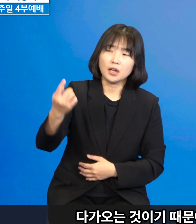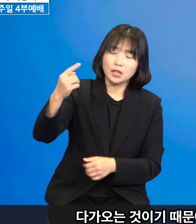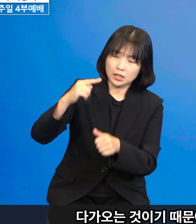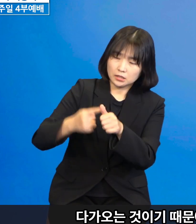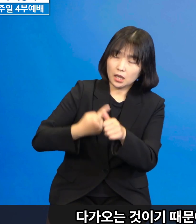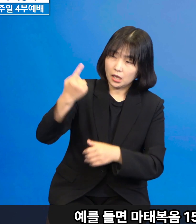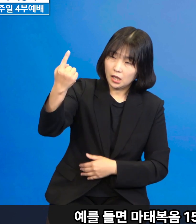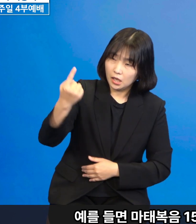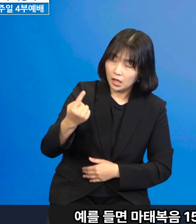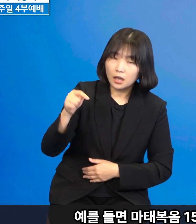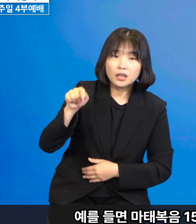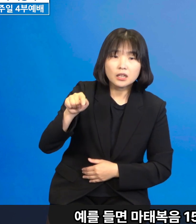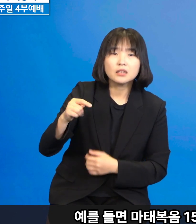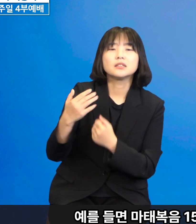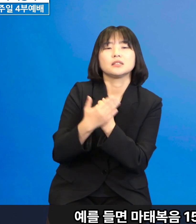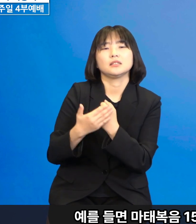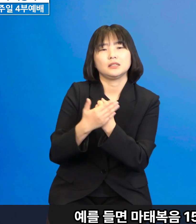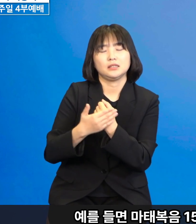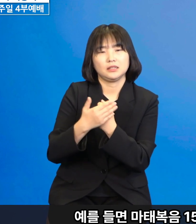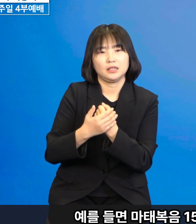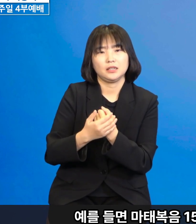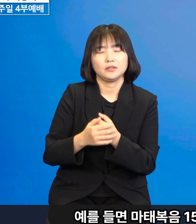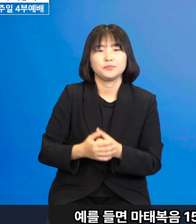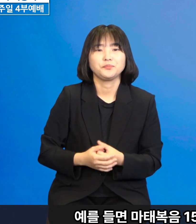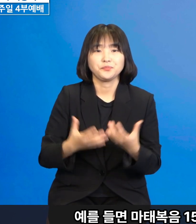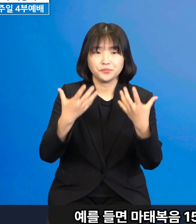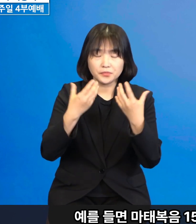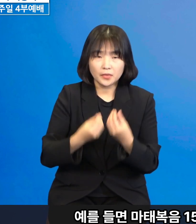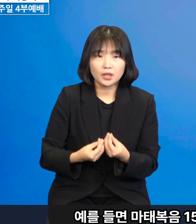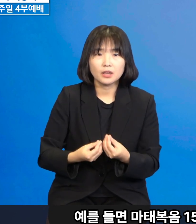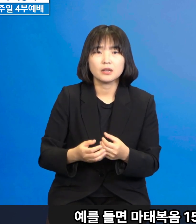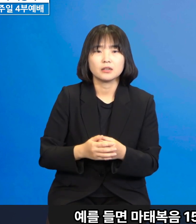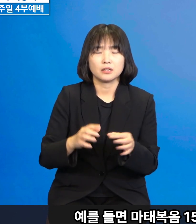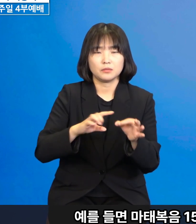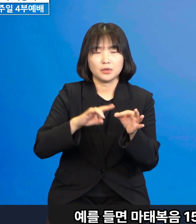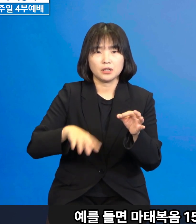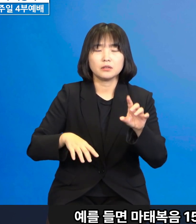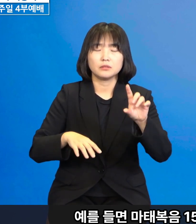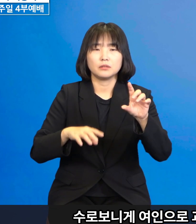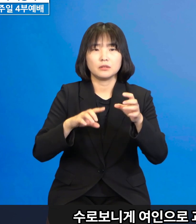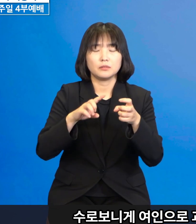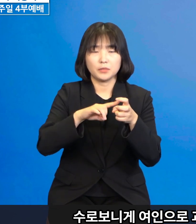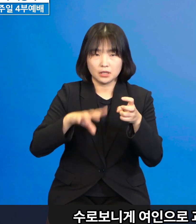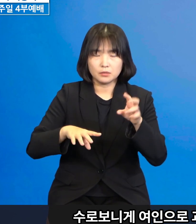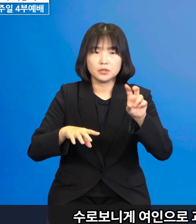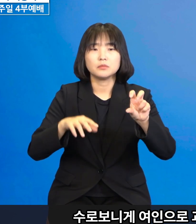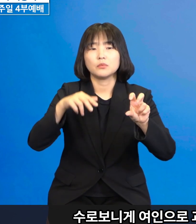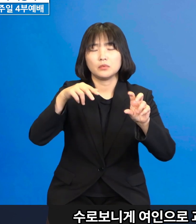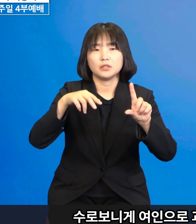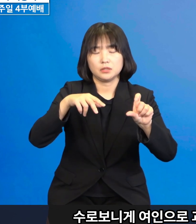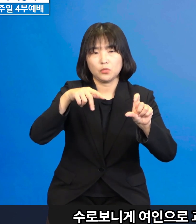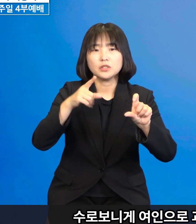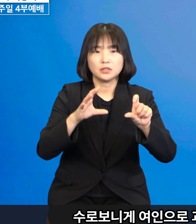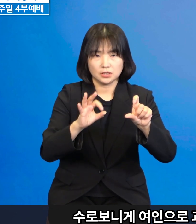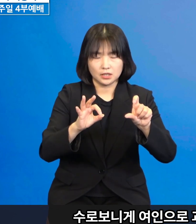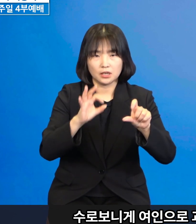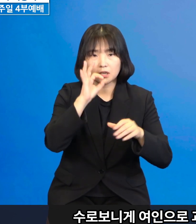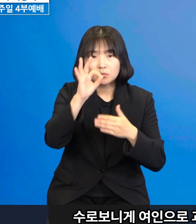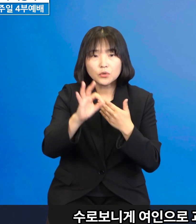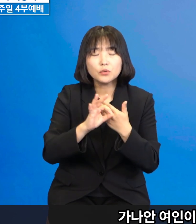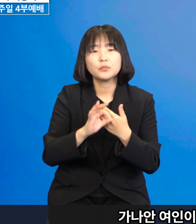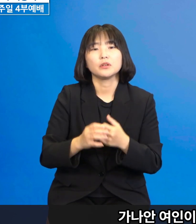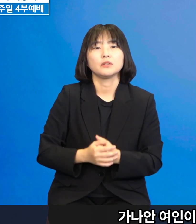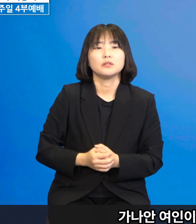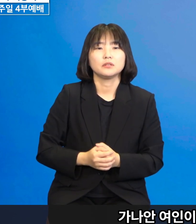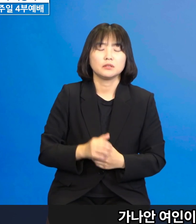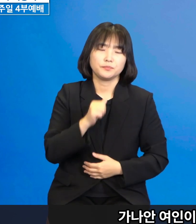은혜. 예를 들면 마태복음 15장에 가나안 여인이 나와요. 수르보닉의 여인으로 과거에 번역되었던